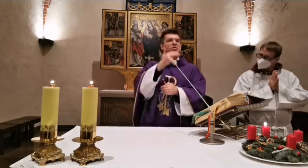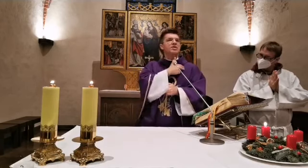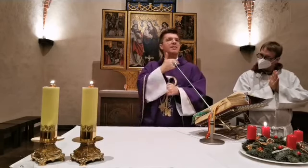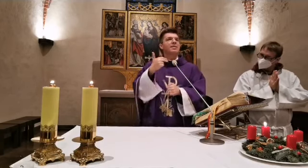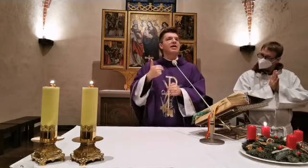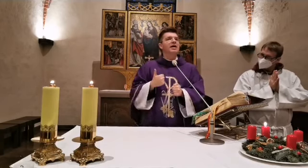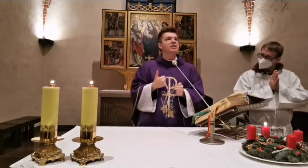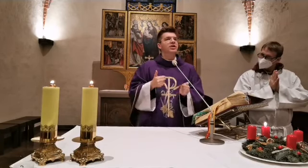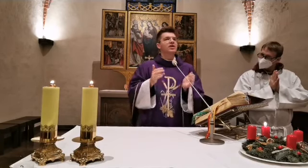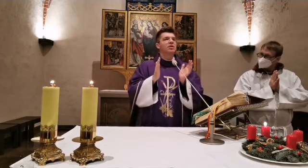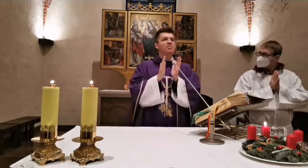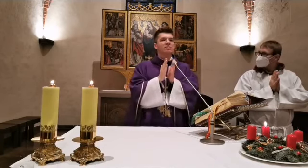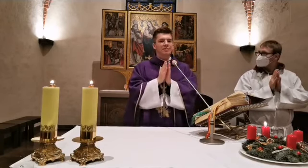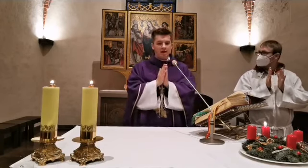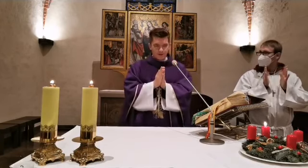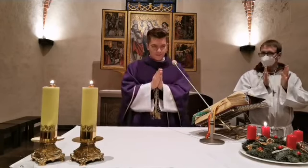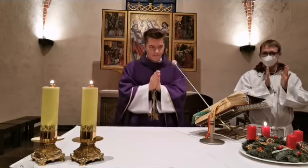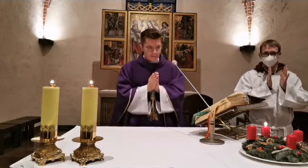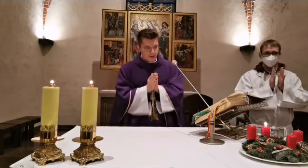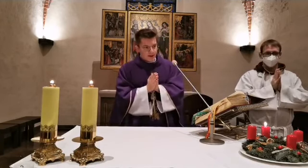przez Chrystusa Pana naszego.